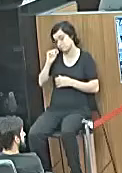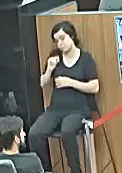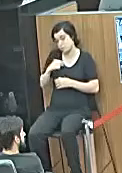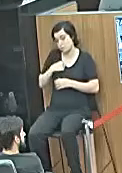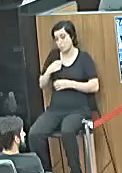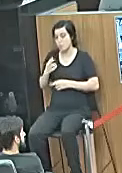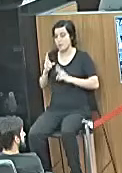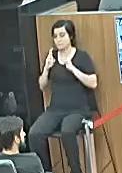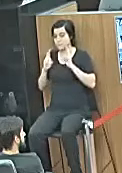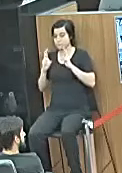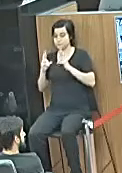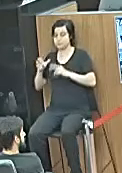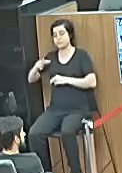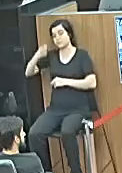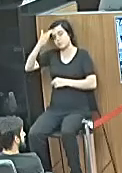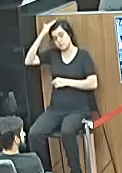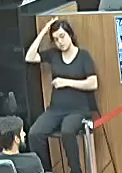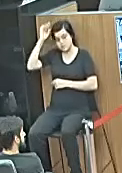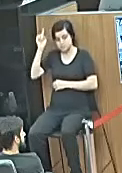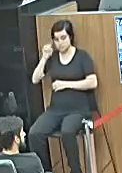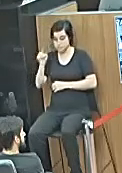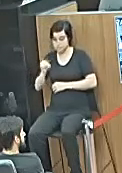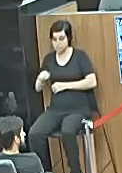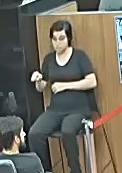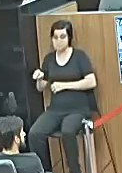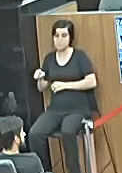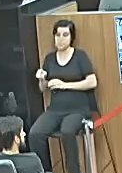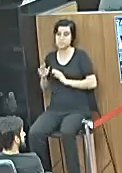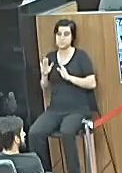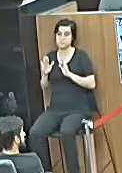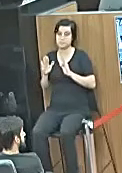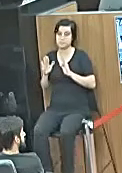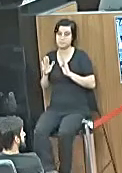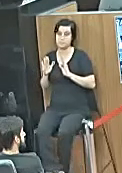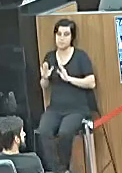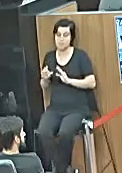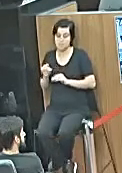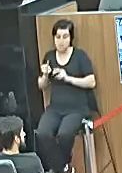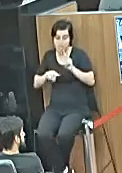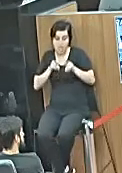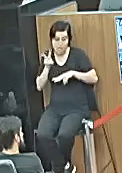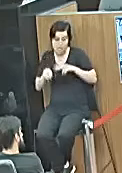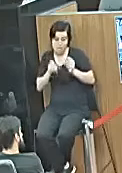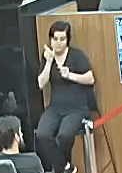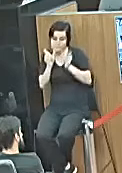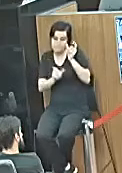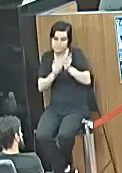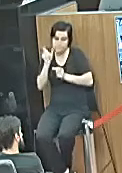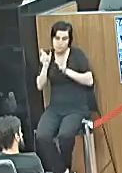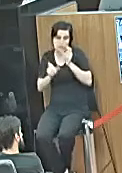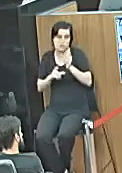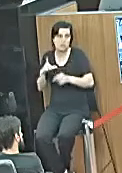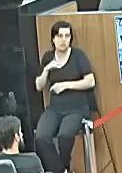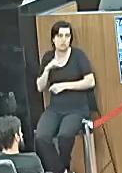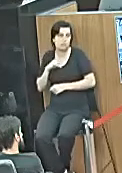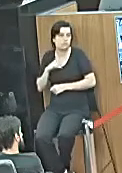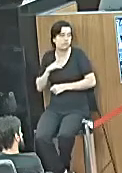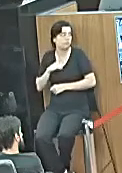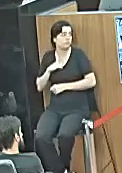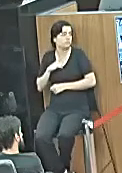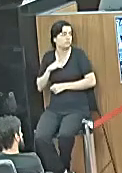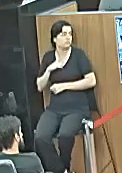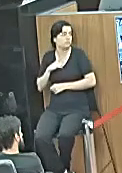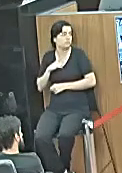é eu sou o subsecretário de planejamento orçamento então essa análise de pessoas é uma outra secretária da seplag